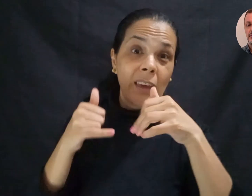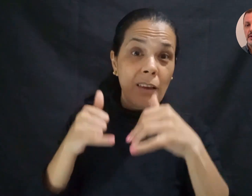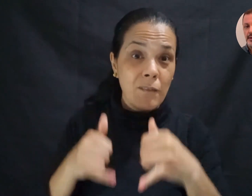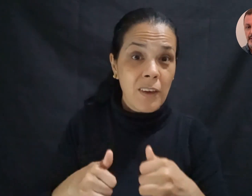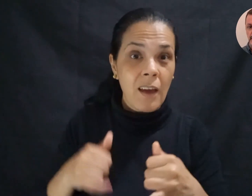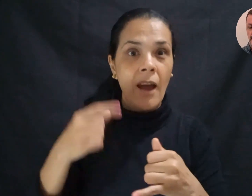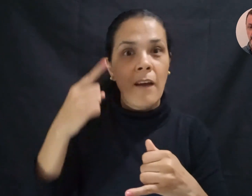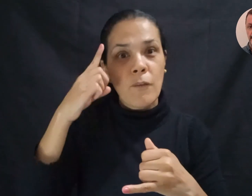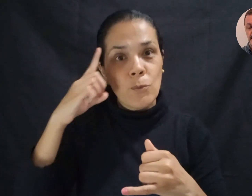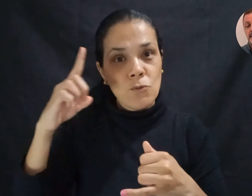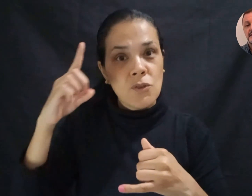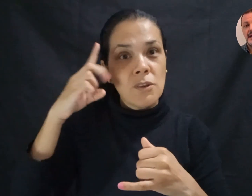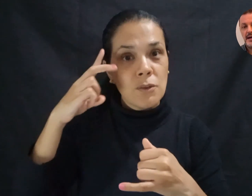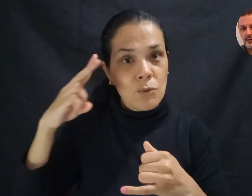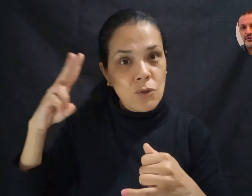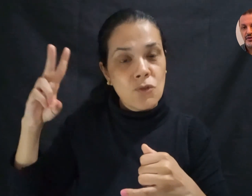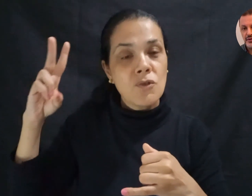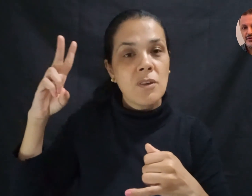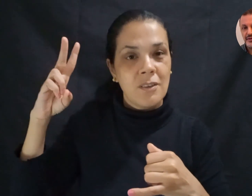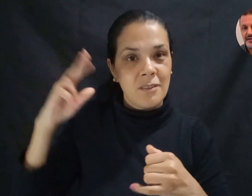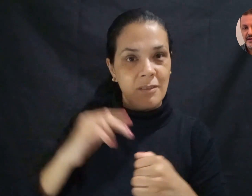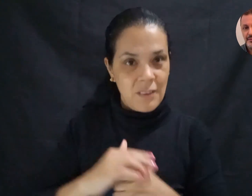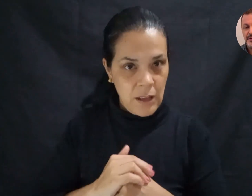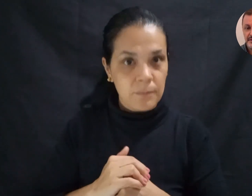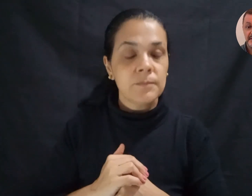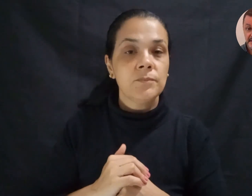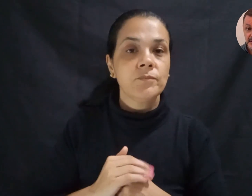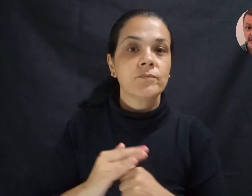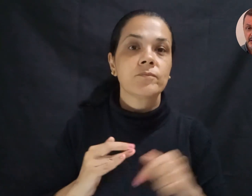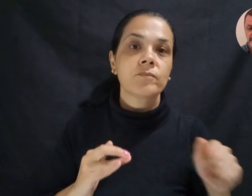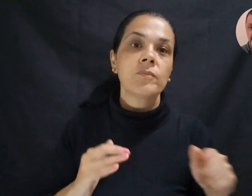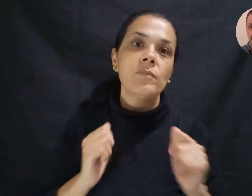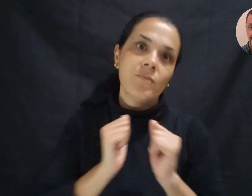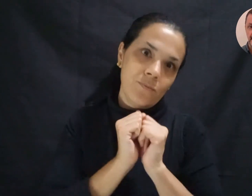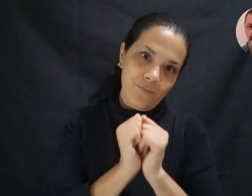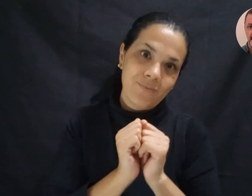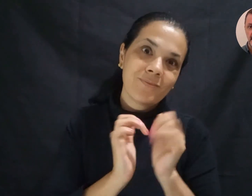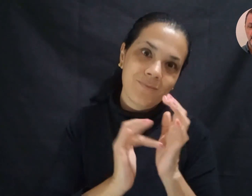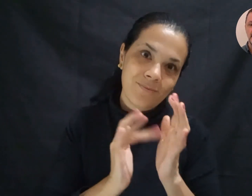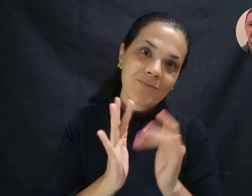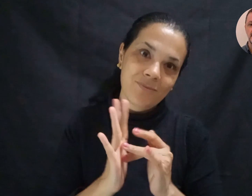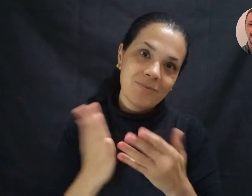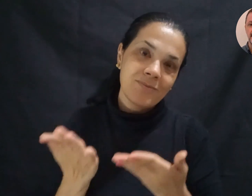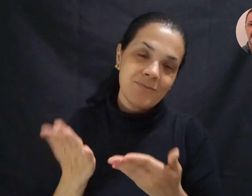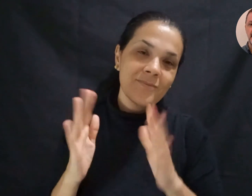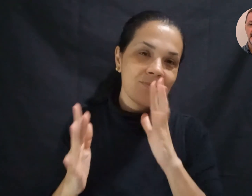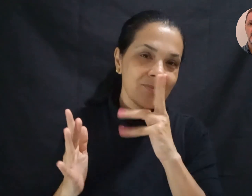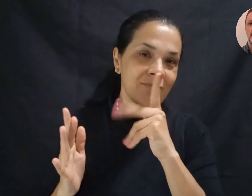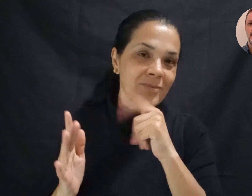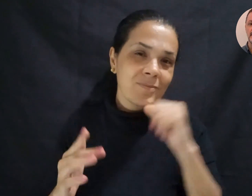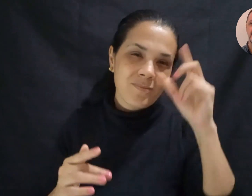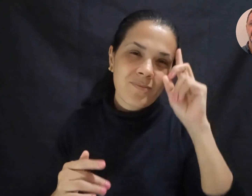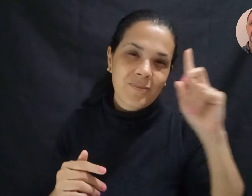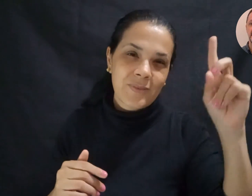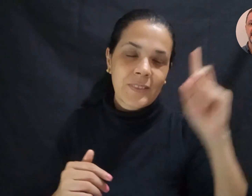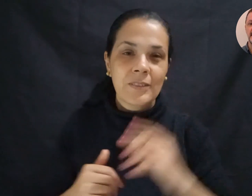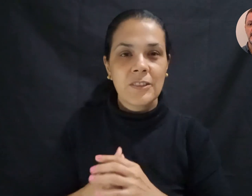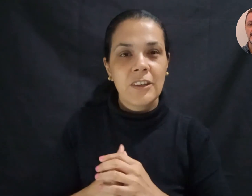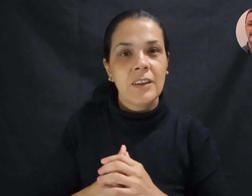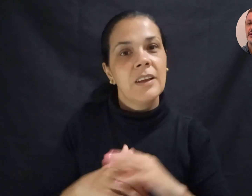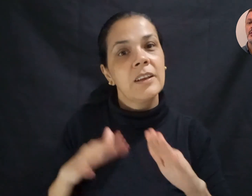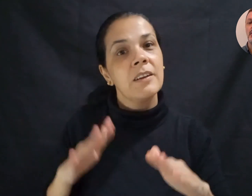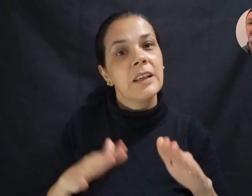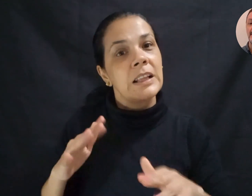ir de um lugar para outro. E estar onde Jesus estava muitas vezes exigia isso. Por isso, era comum as pessoas